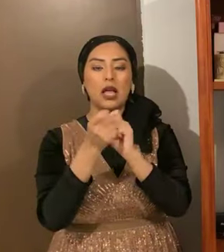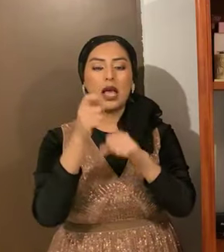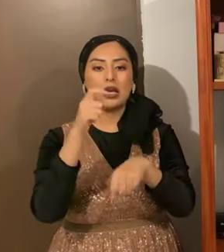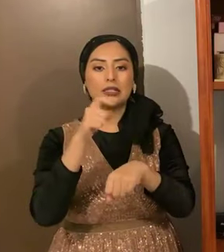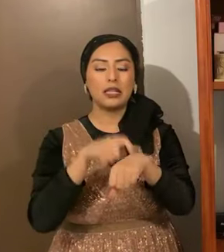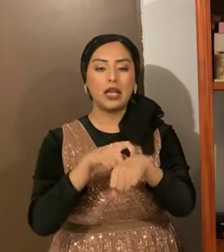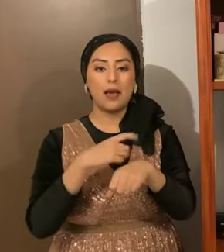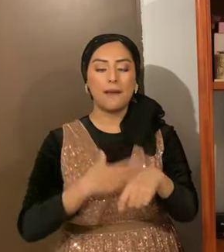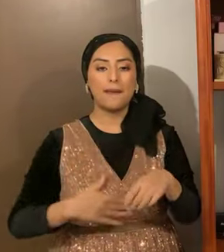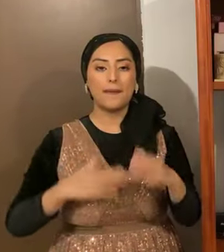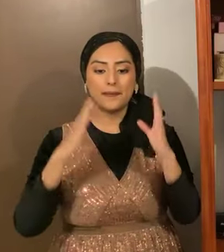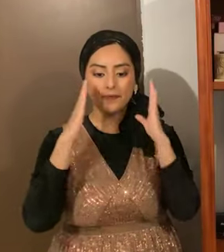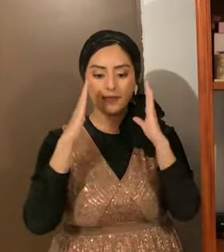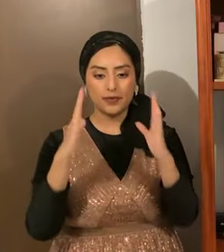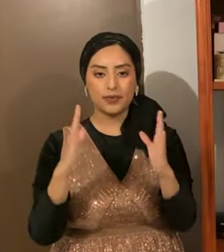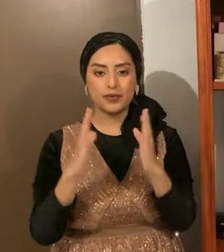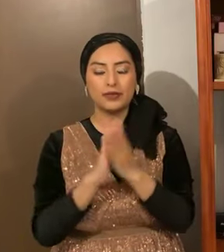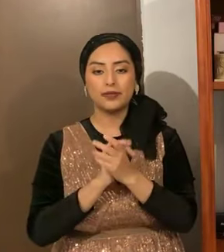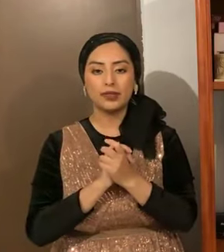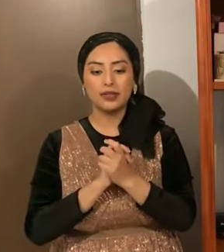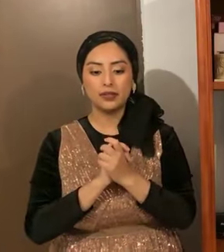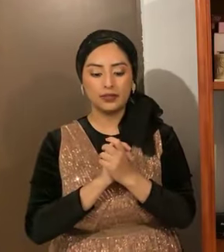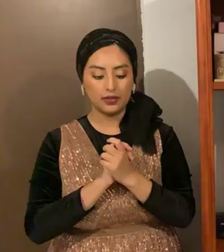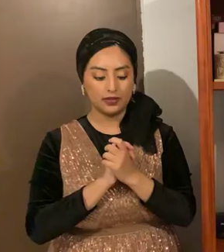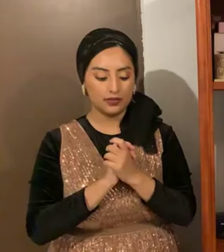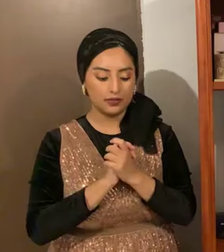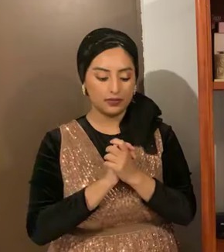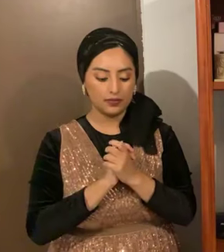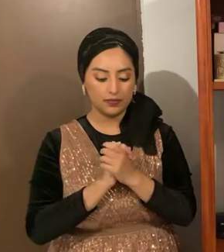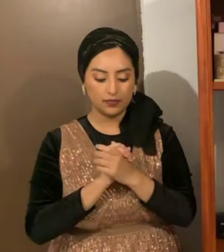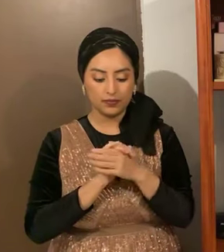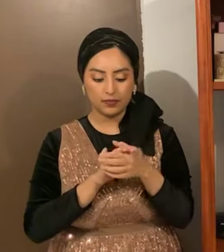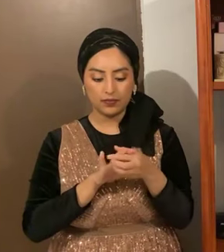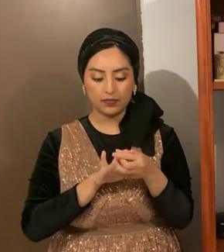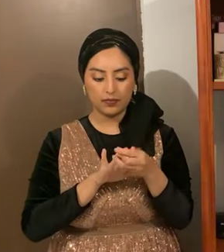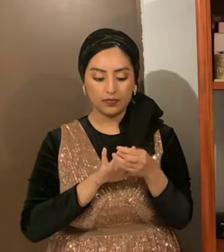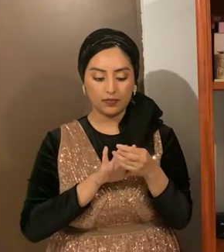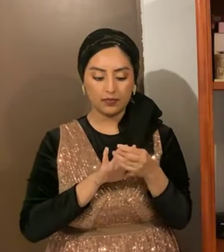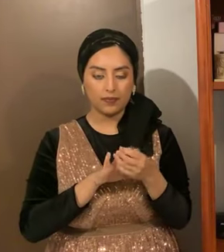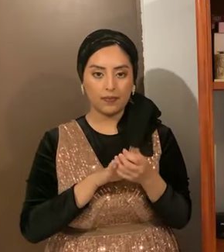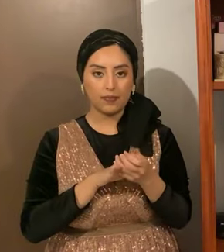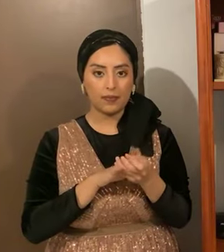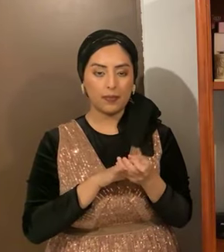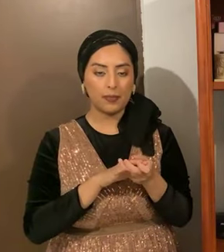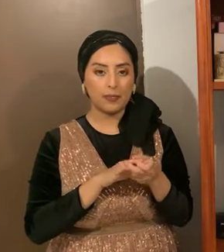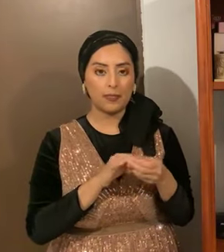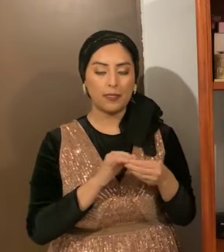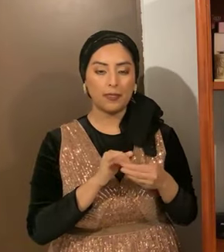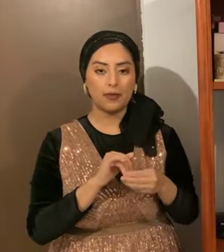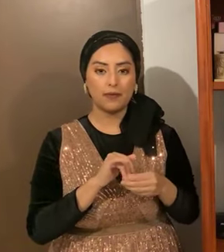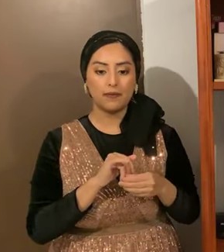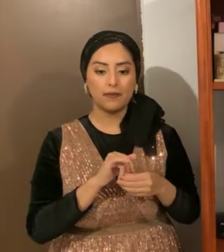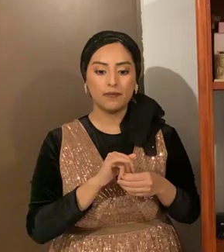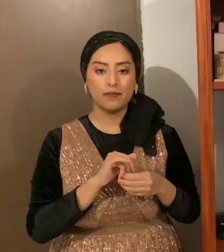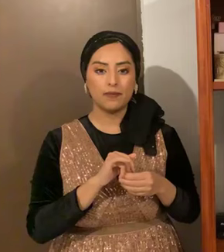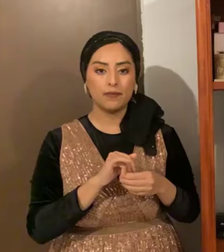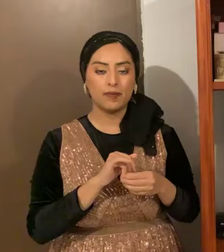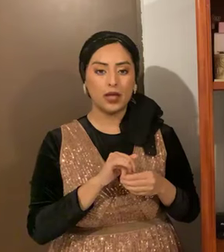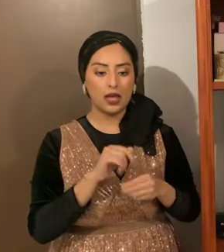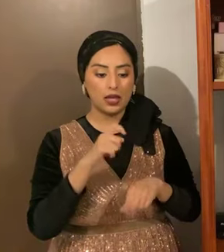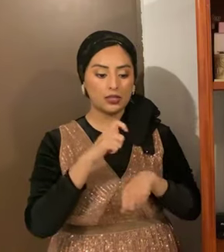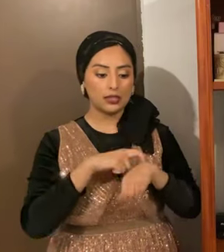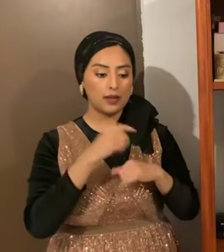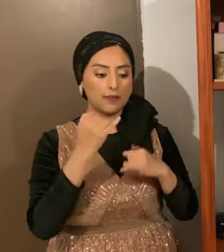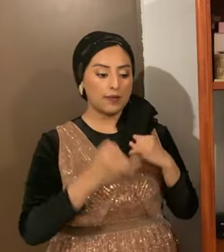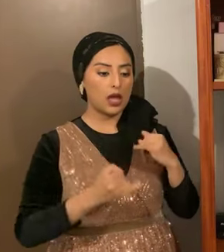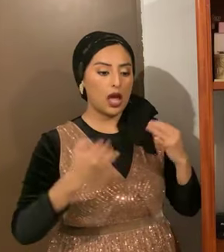favor, pongan mucha atención. Cambio de tiempos. Ahorita lo voy a explicar. Termina un tiempo